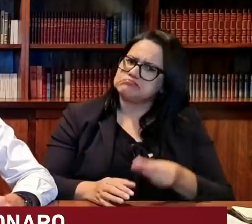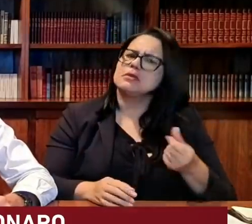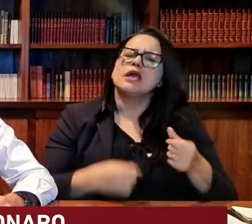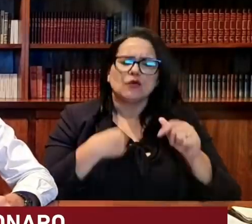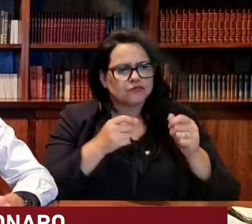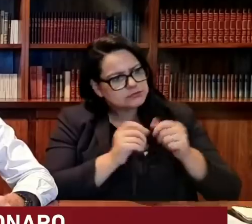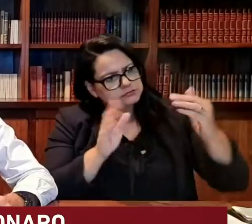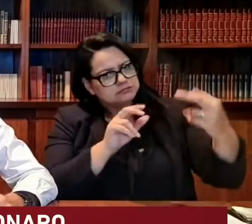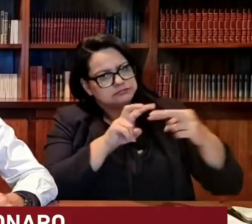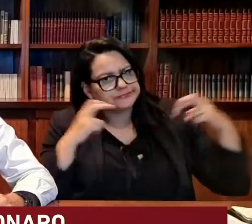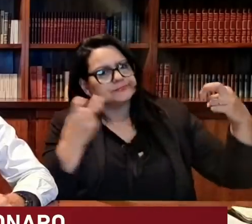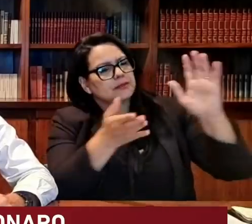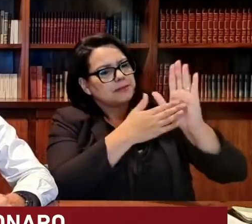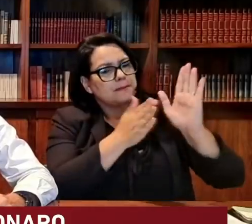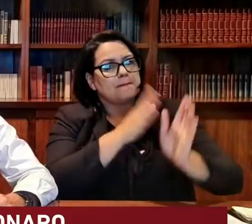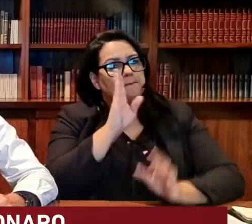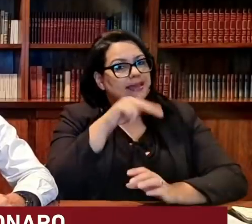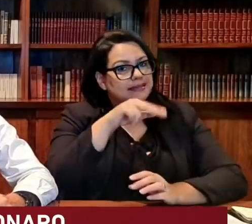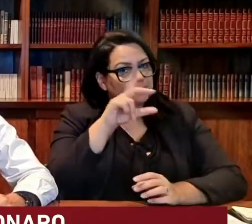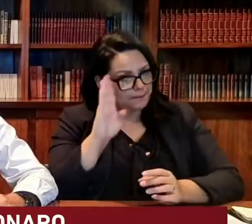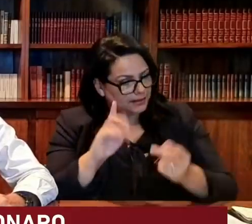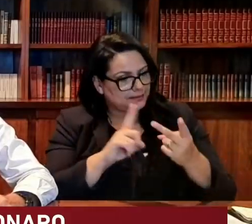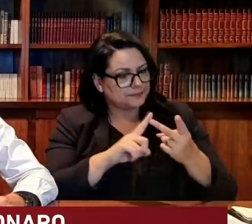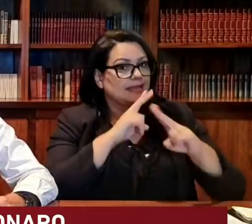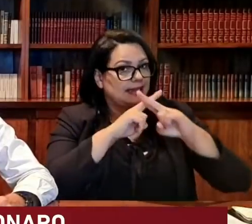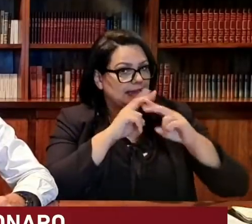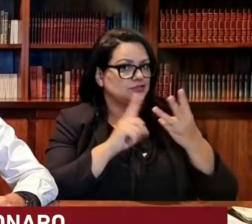públicos, BNB, Caixa, o Banco do Brasil, o Banco da